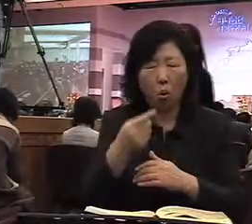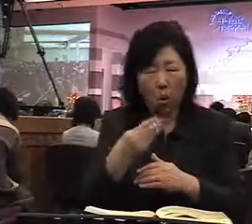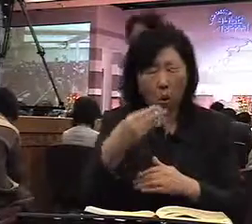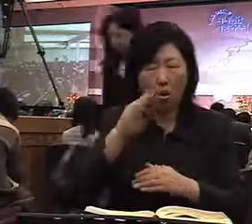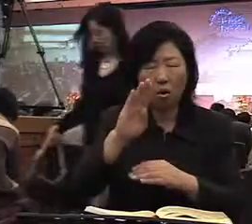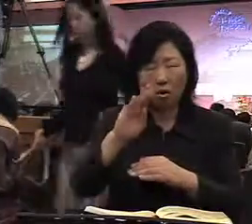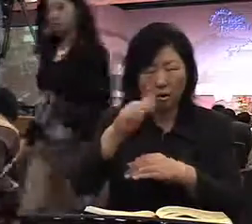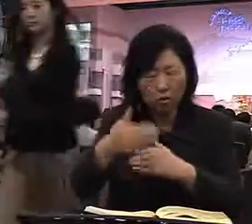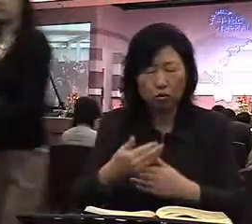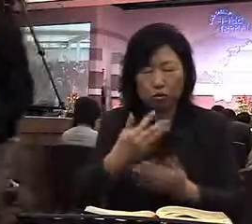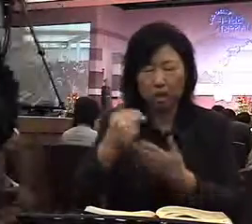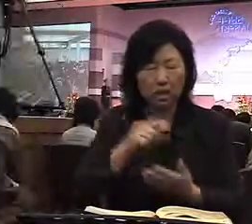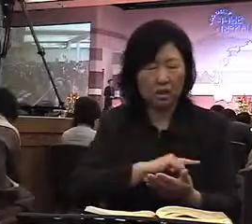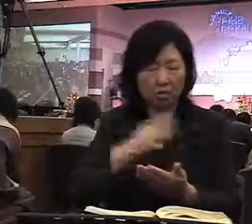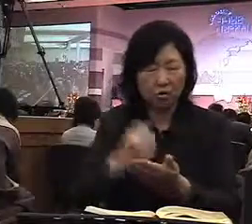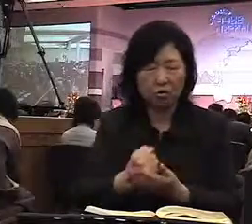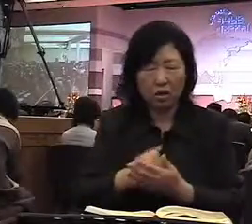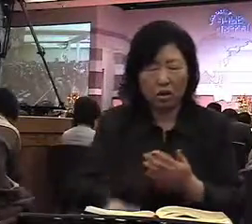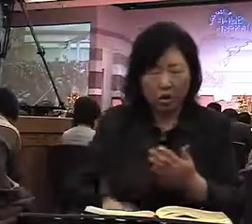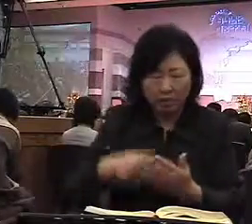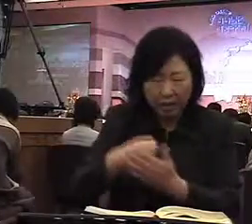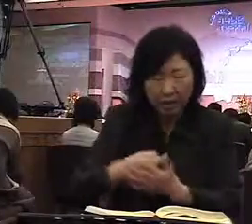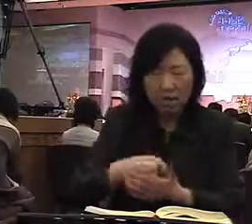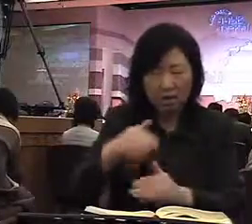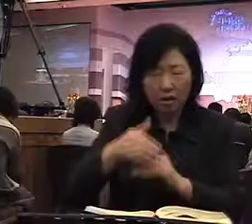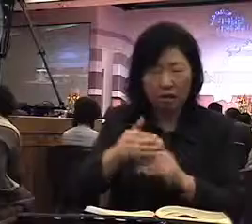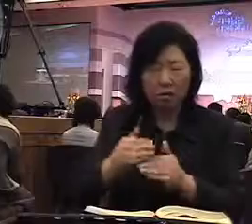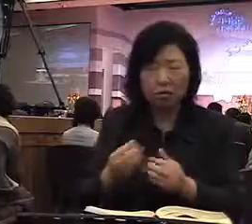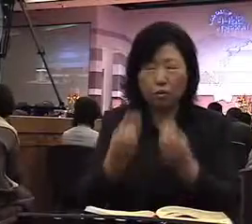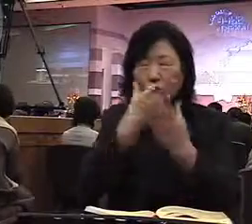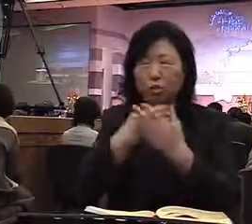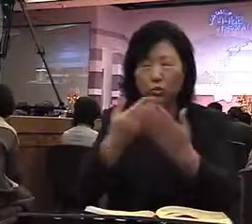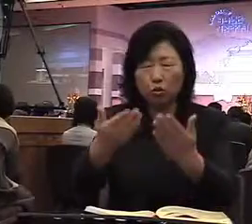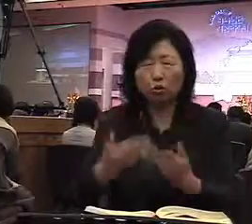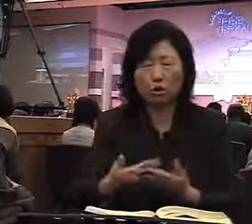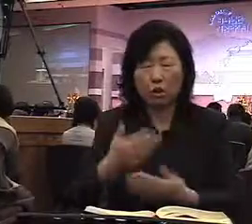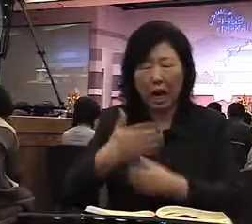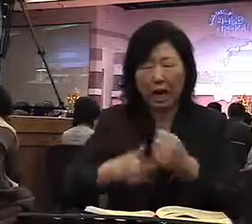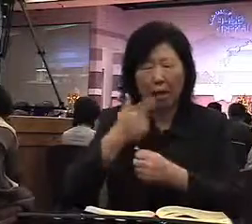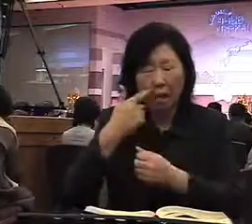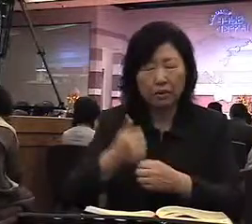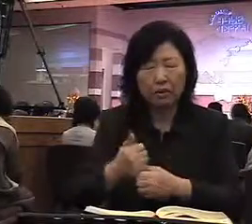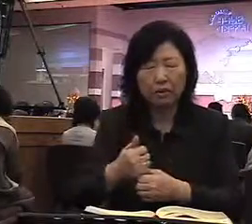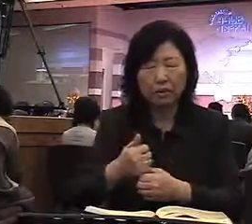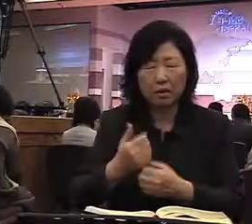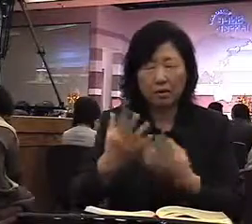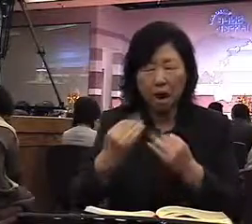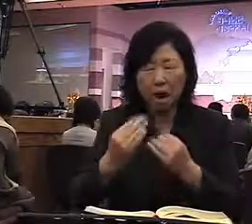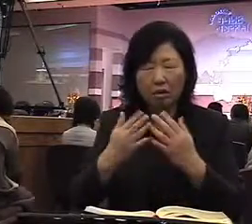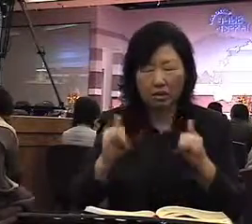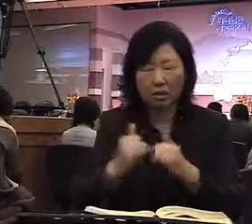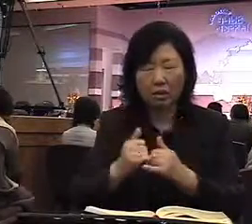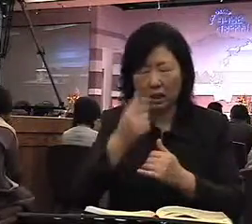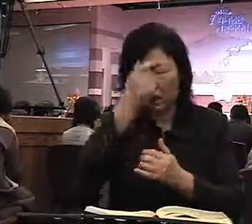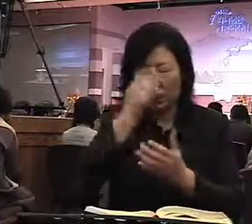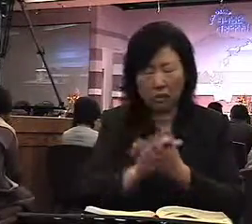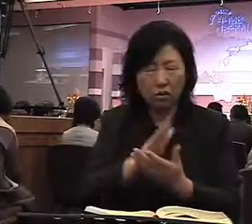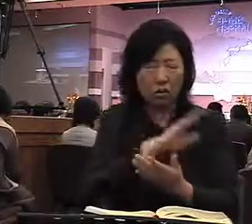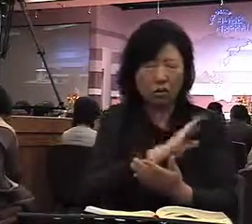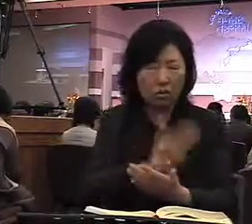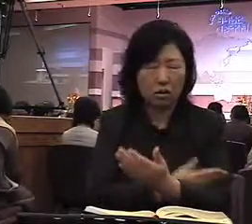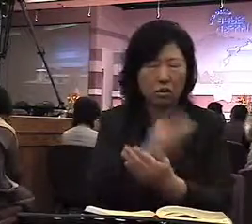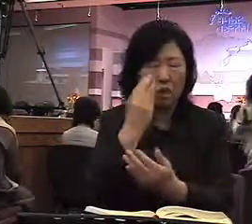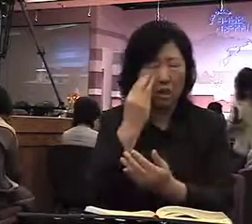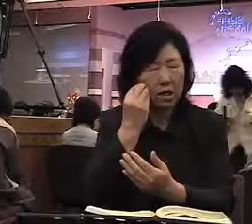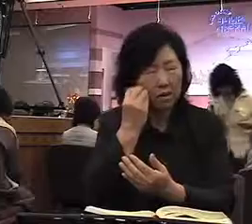주시고 주님의 이름을 주시고 담대하게 나아가는 축복을 주시니 고맙습니다. 하나님 아버지 많은 분들이 기도의 능력과 기도의 신비를